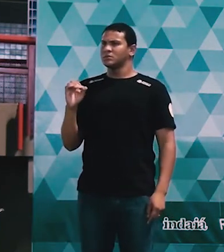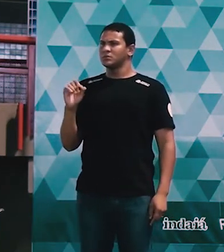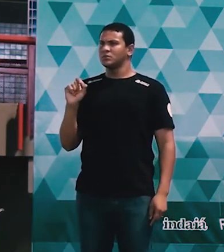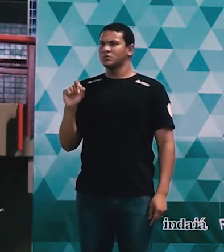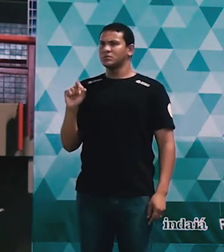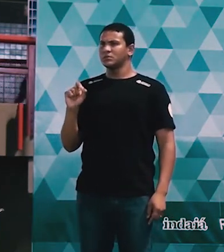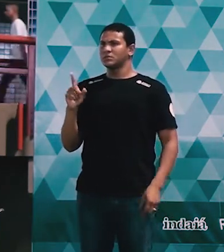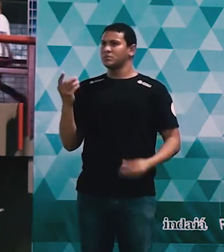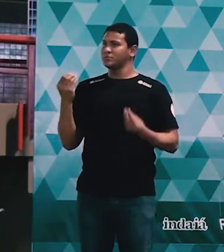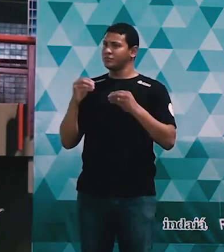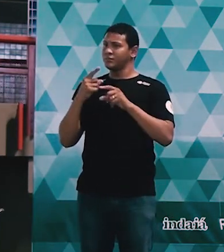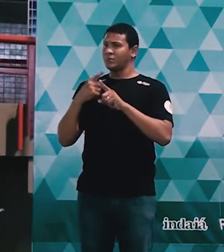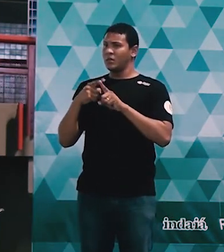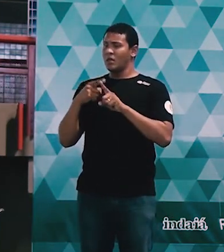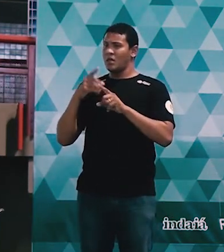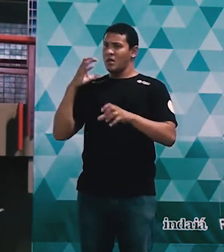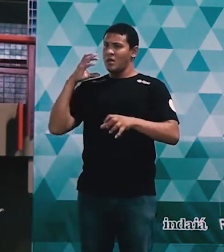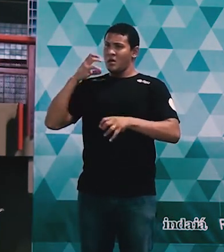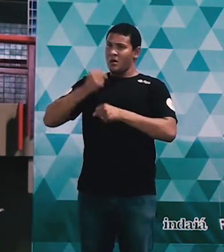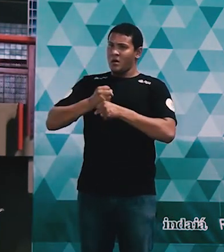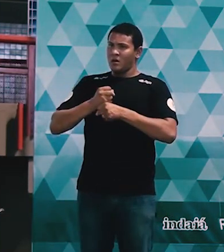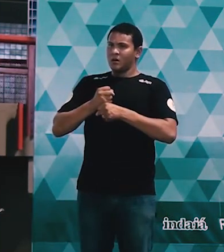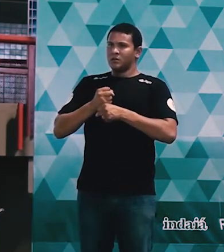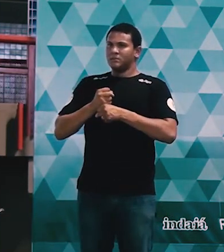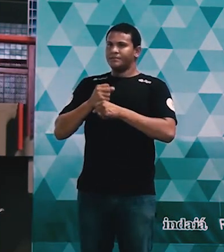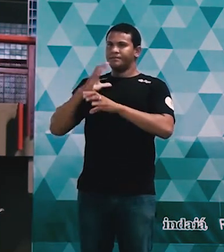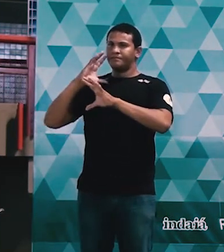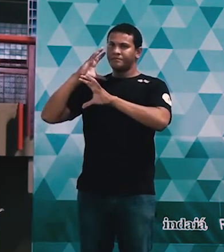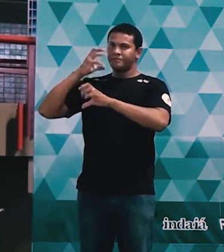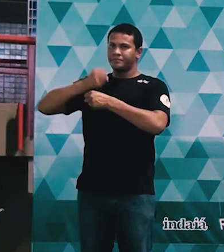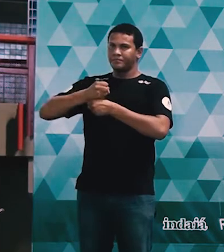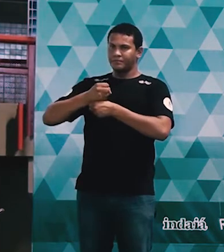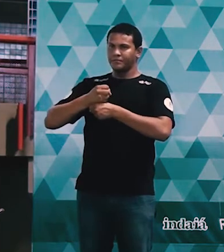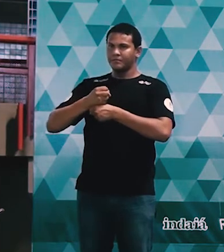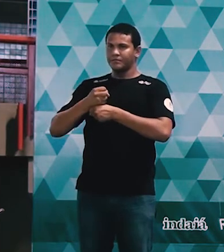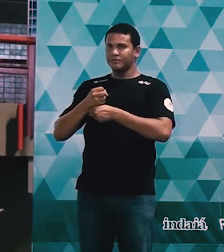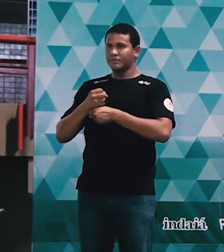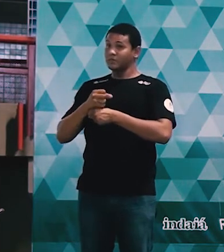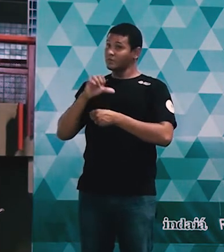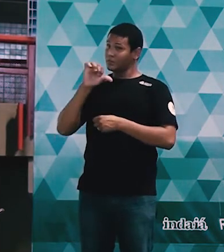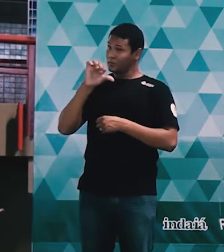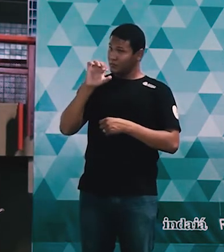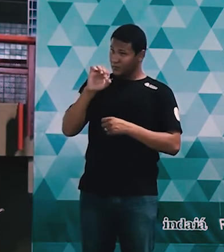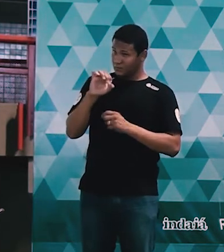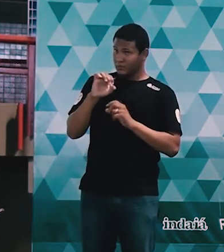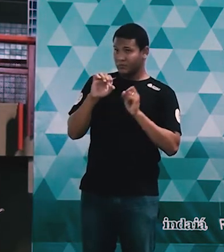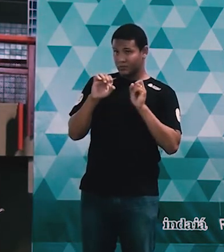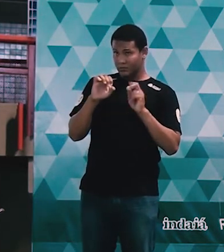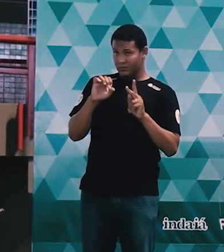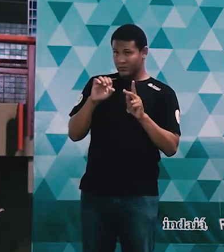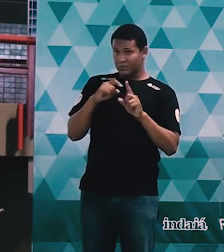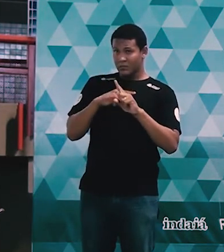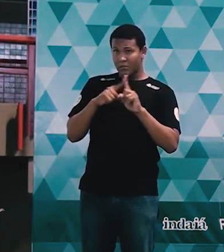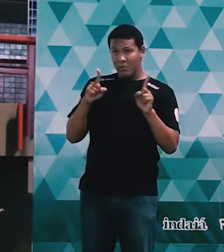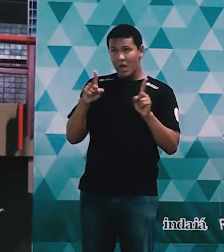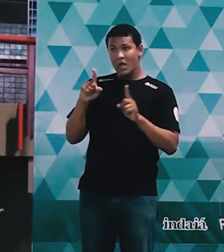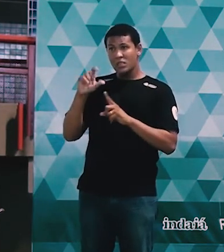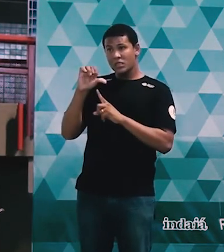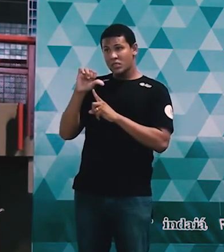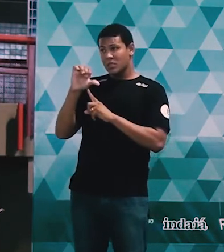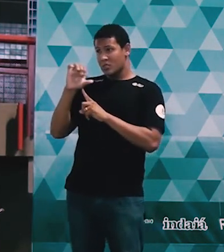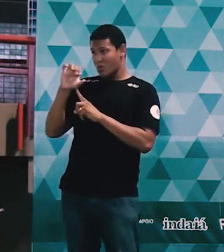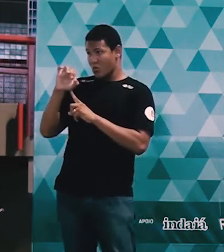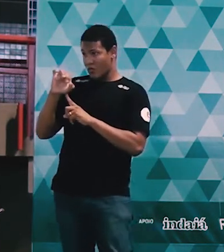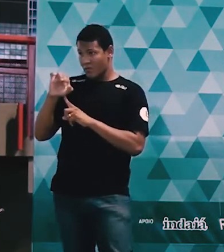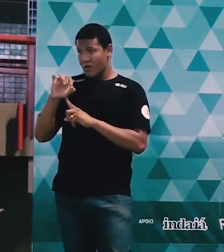soma de todas as notas que ele conseguiu para ter essa média. A média deu 90, mas para a média poder ter dado 90,